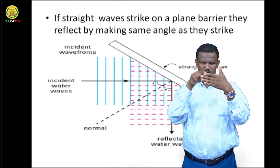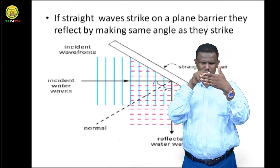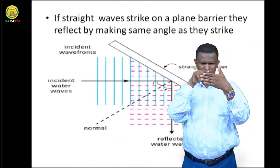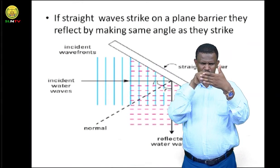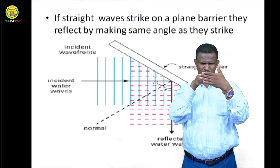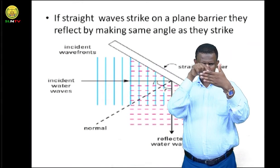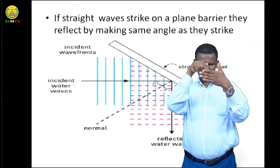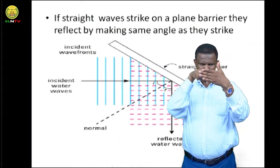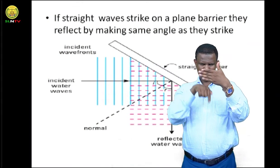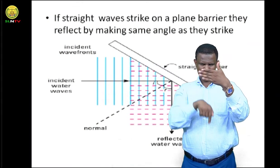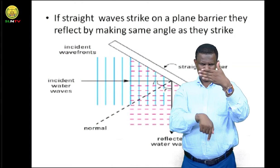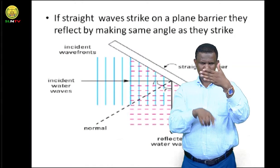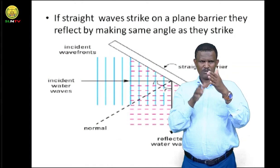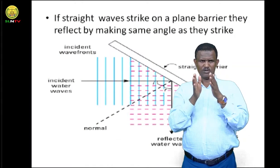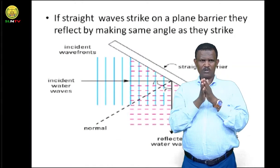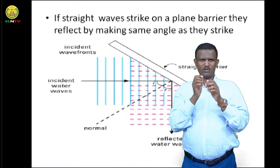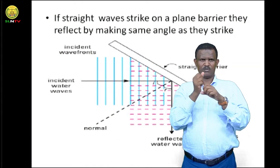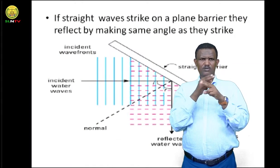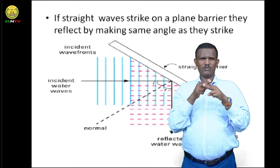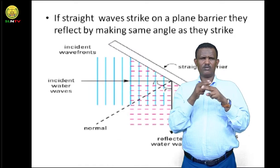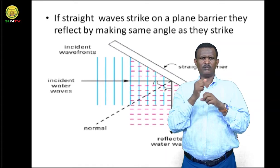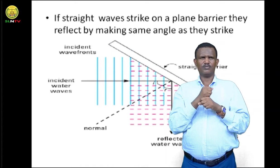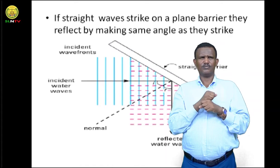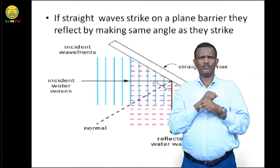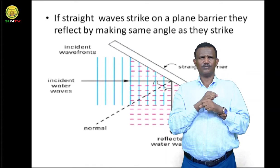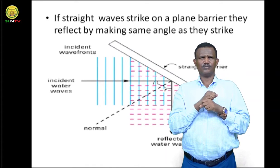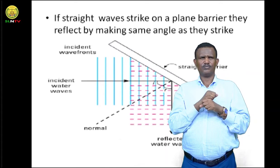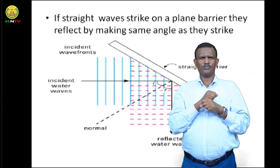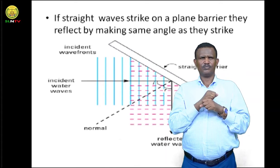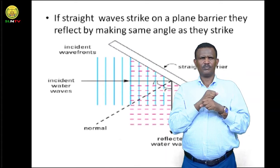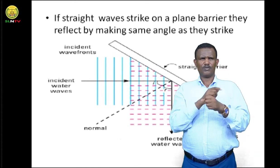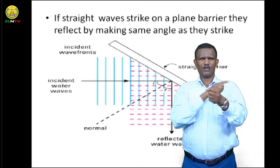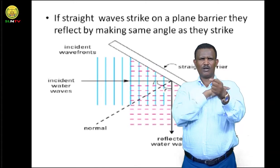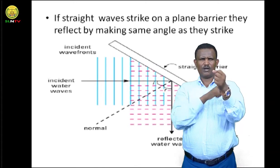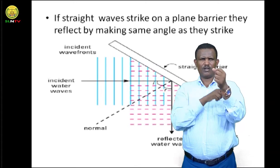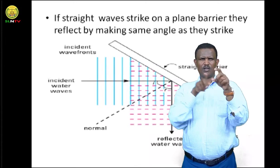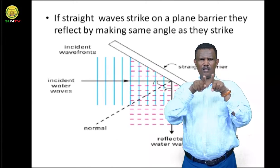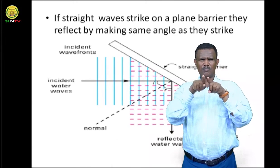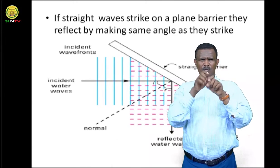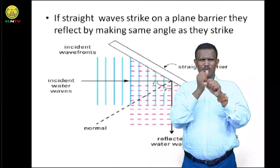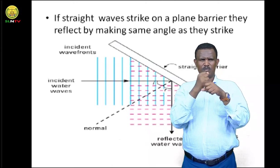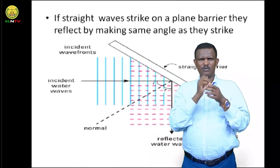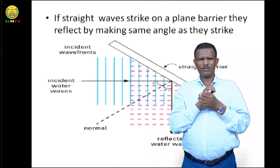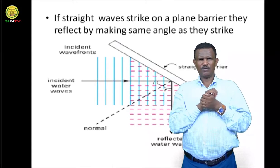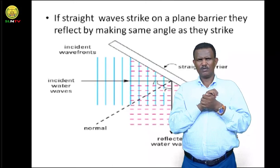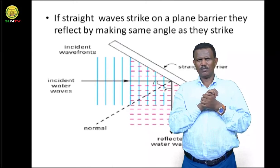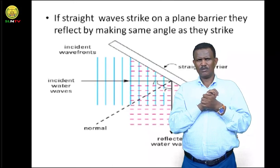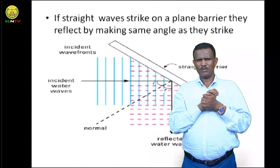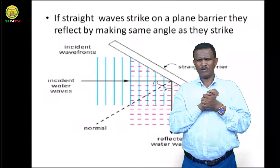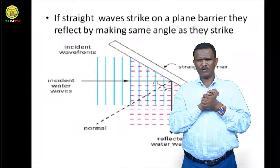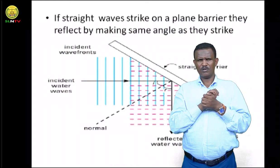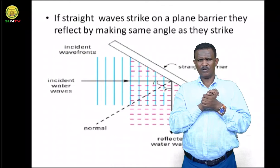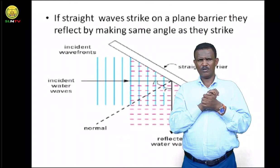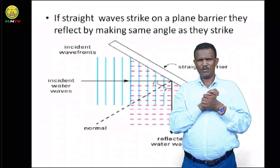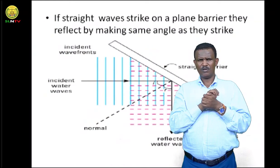iyaga oo sameynaya angle-ka ay ugu dhaceen angle lamida umbe reflection kana sameynayaan marka waxaan leenahay haday wave street